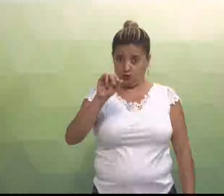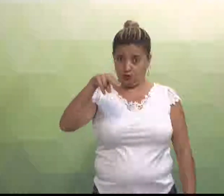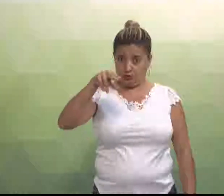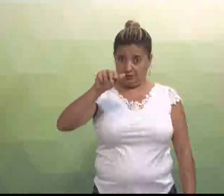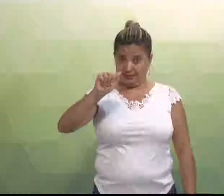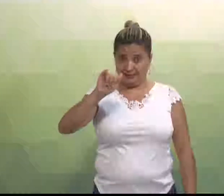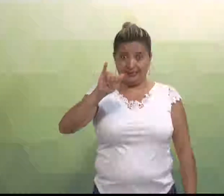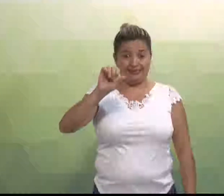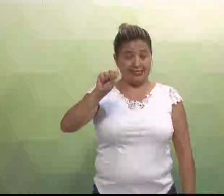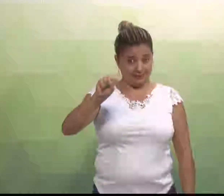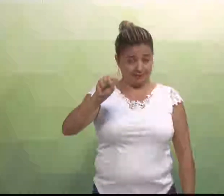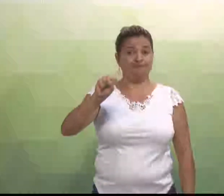cardinais.